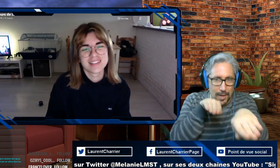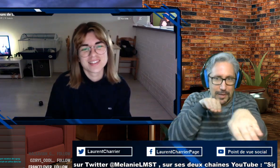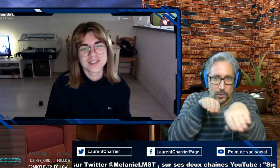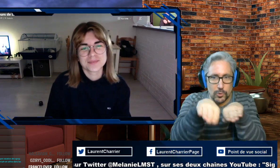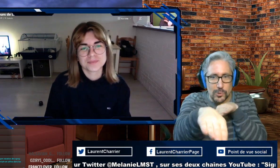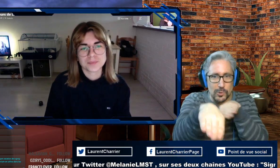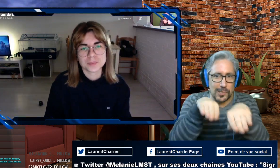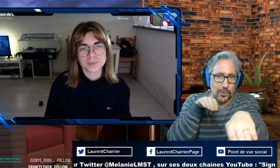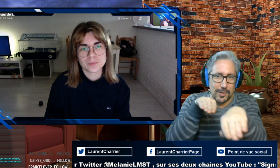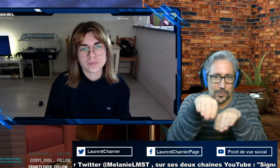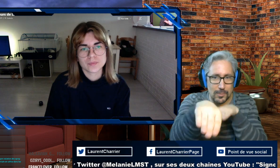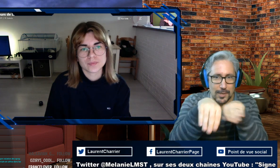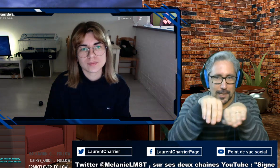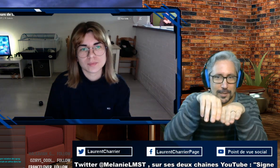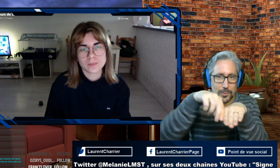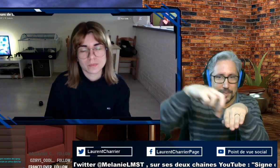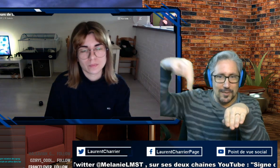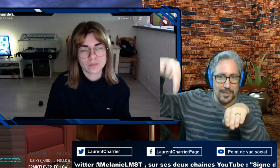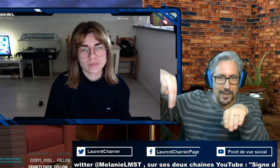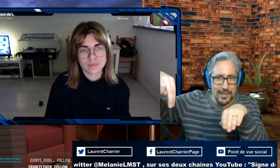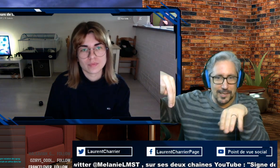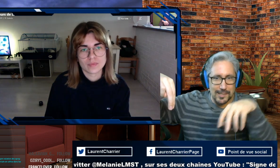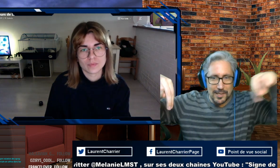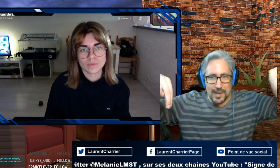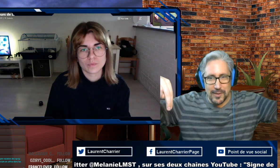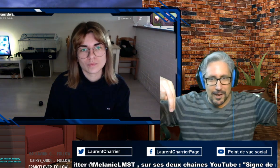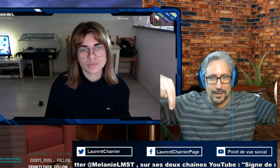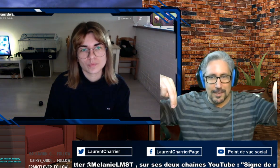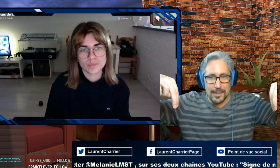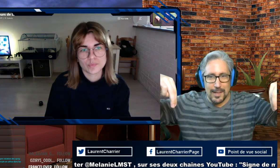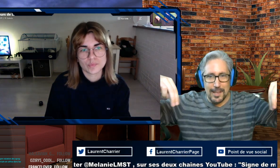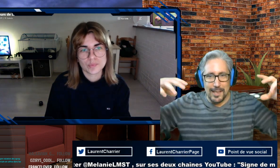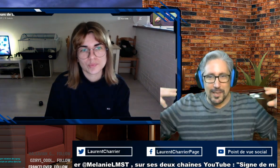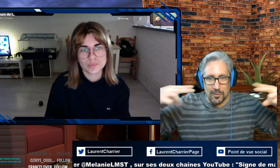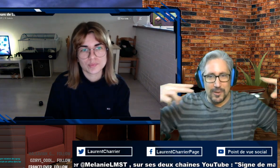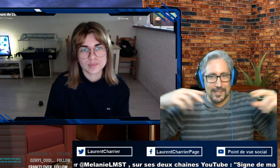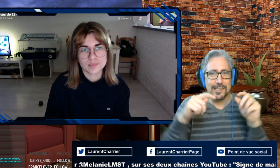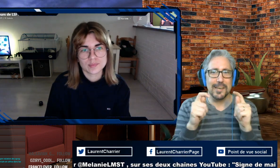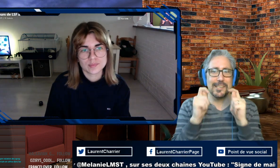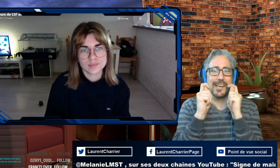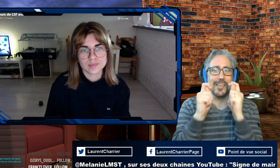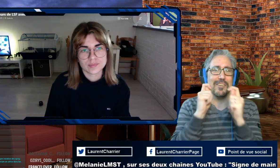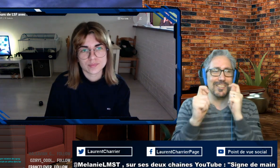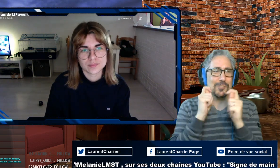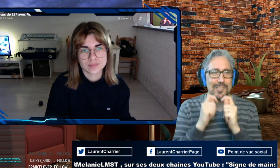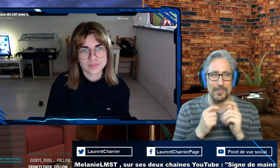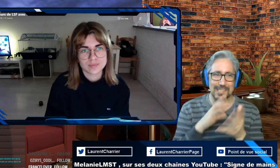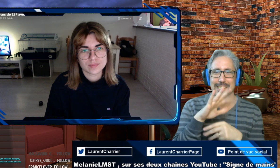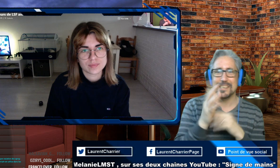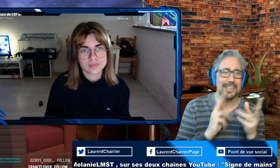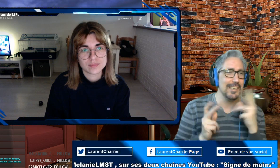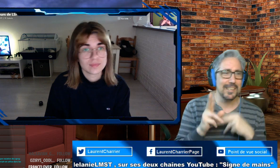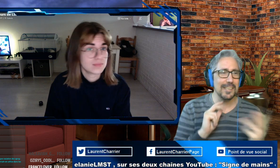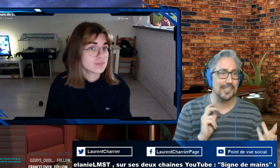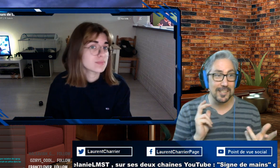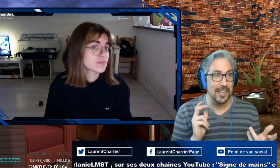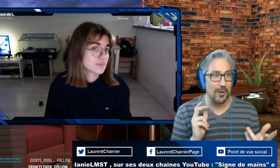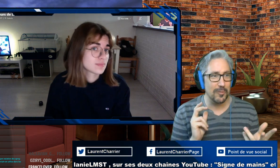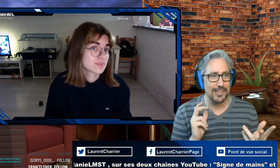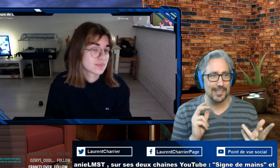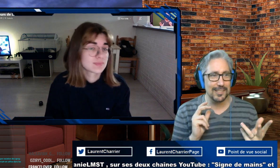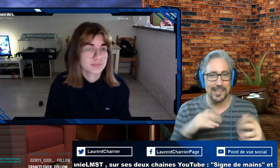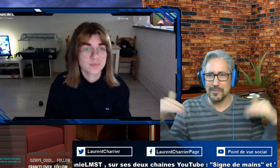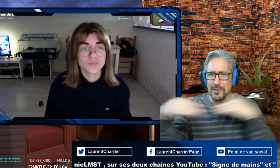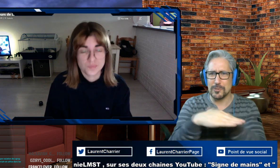rue avec deux sens de circulation. Donc, il y en avait ici, il y en avait là. Et en fait, ils arrivaient à discuter parce qu'ils signaient,